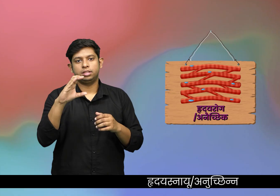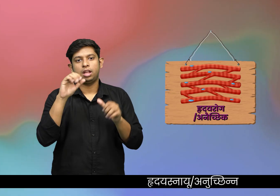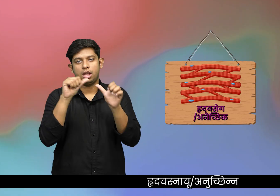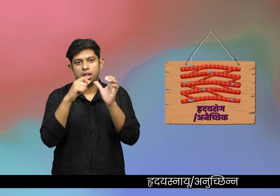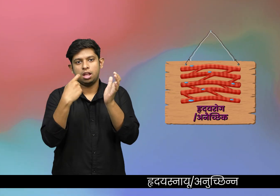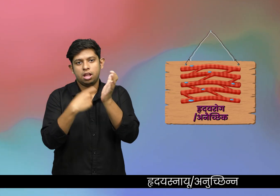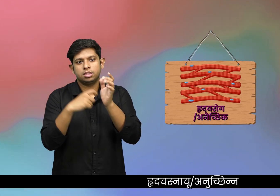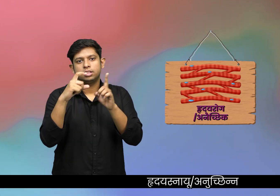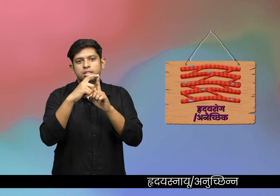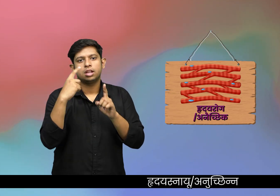हृदयसप्तायू अनुच्छिन्न